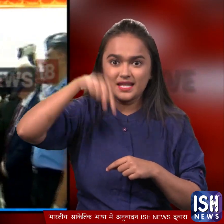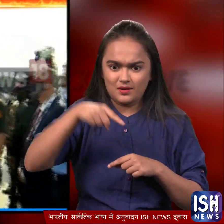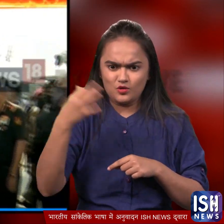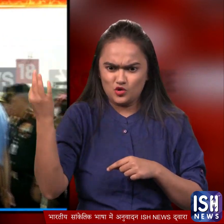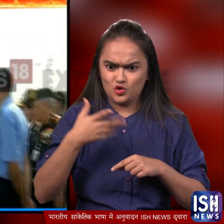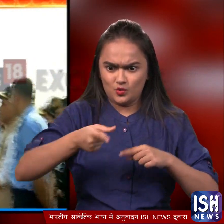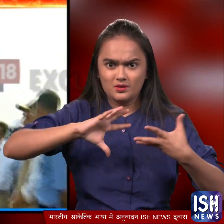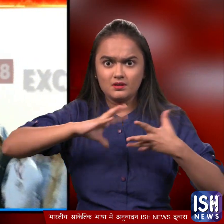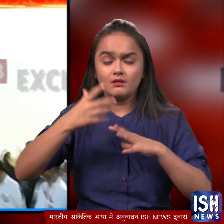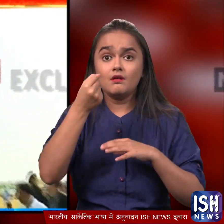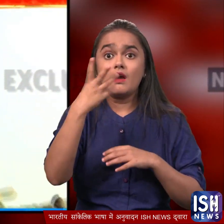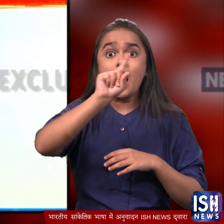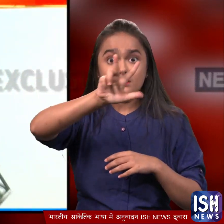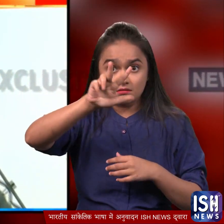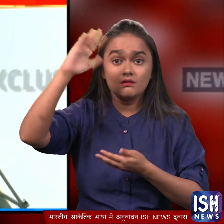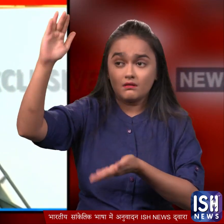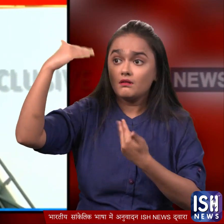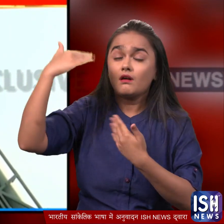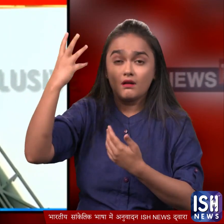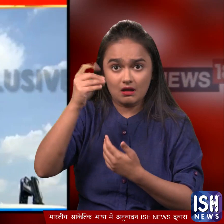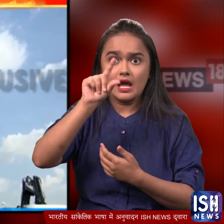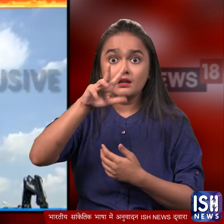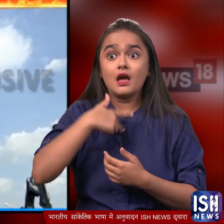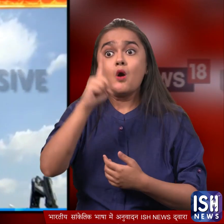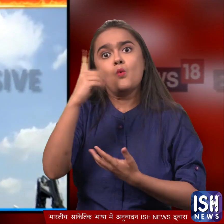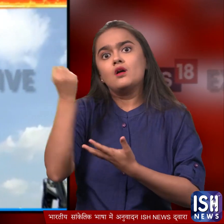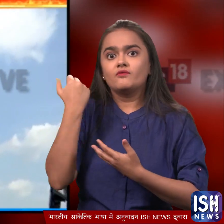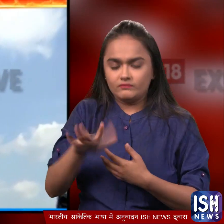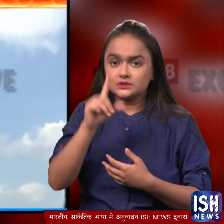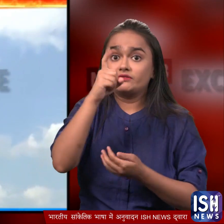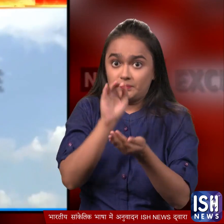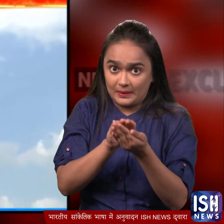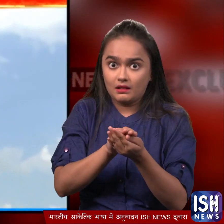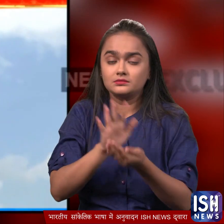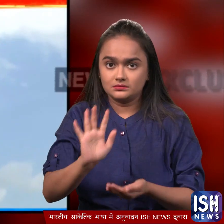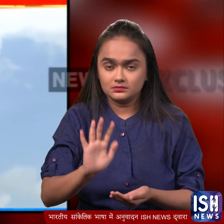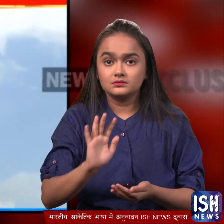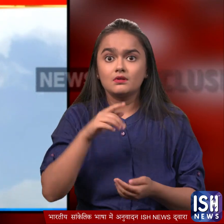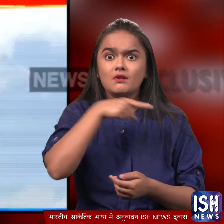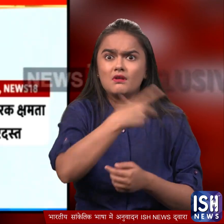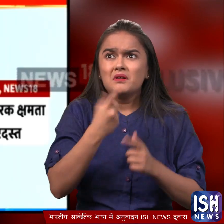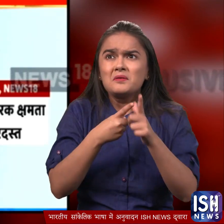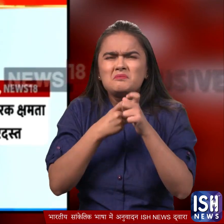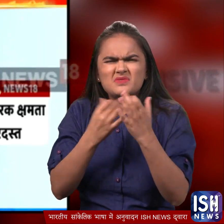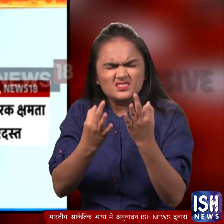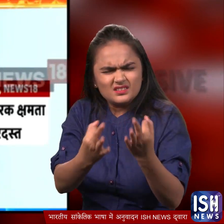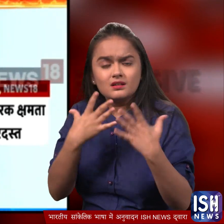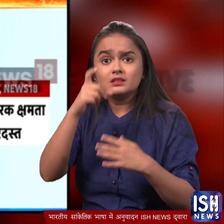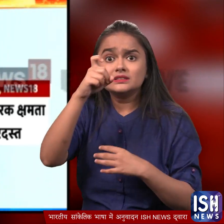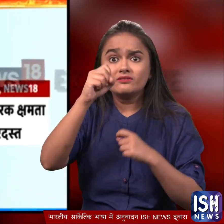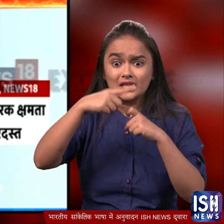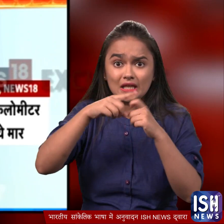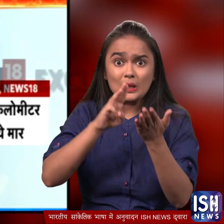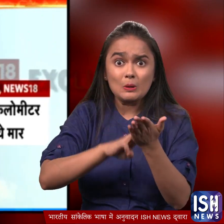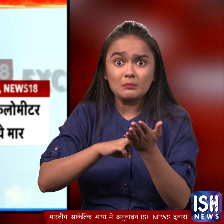बताया जा रहा है कि भारतीय वायुसेना को इस आधुनिक मिसाइल सिस्टम की 18 यूनिट मिलनी है, जिनमें अभी केवल 1 दी गई है। इसकी मारक